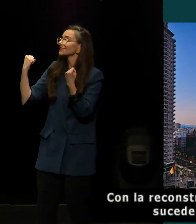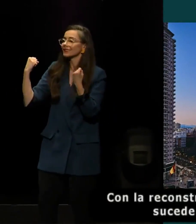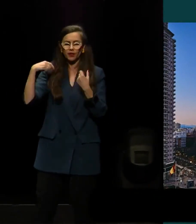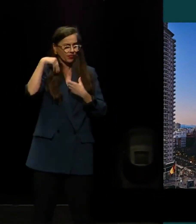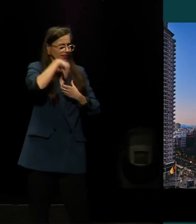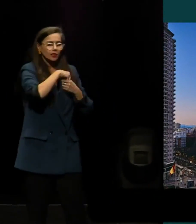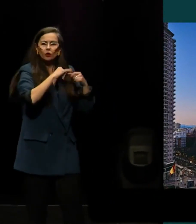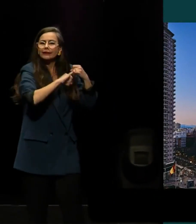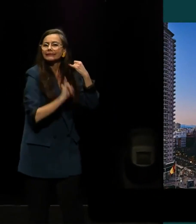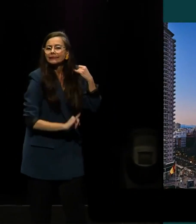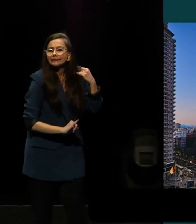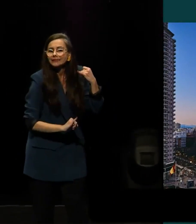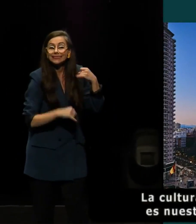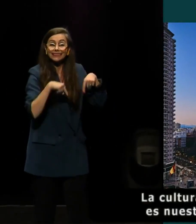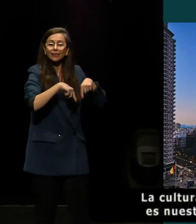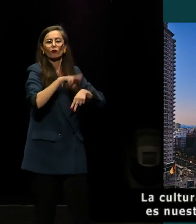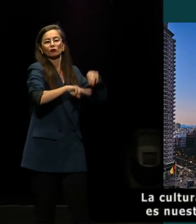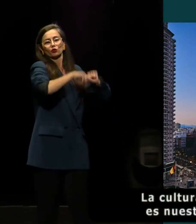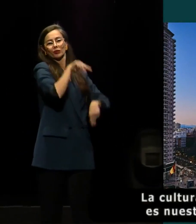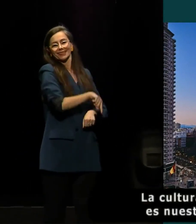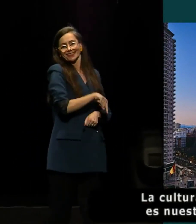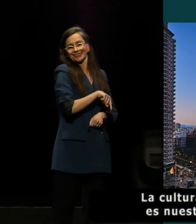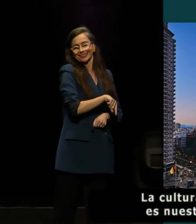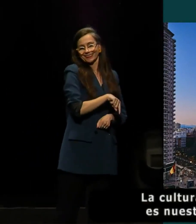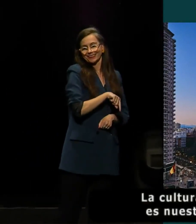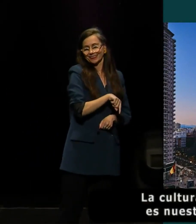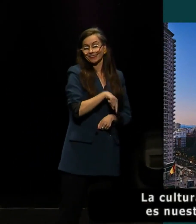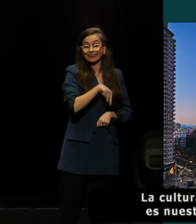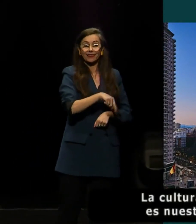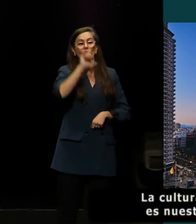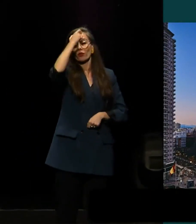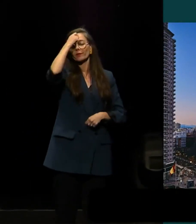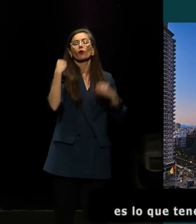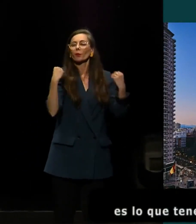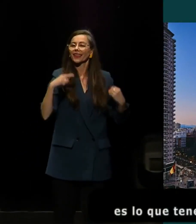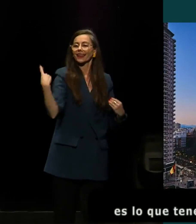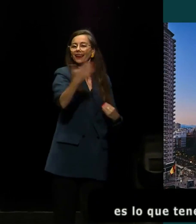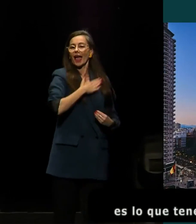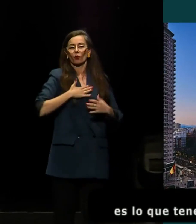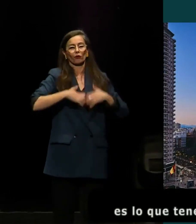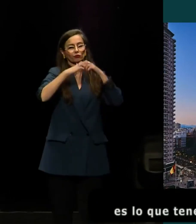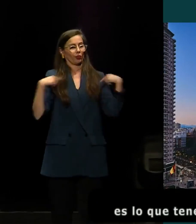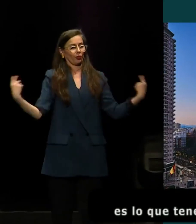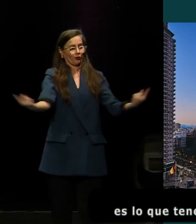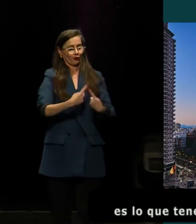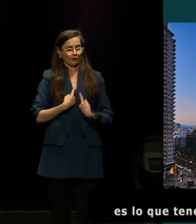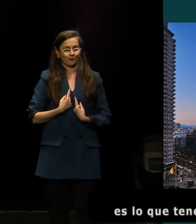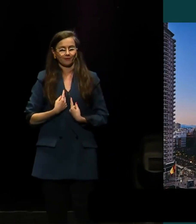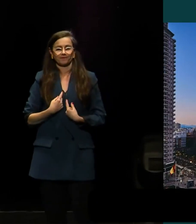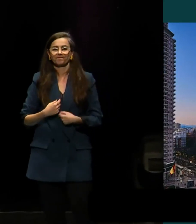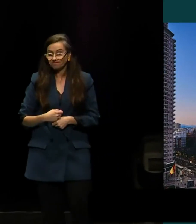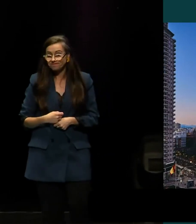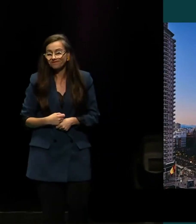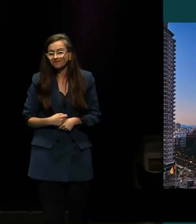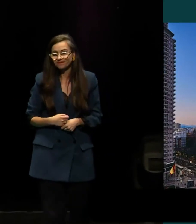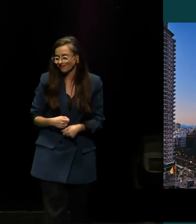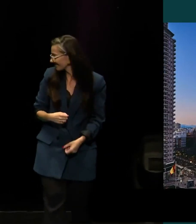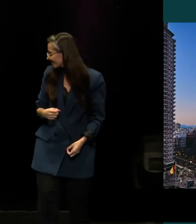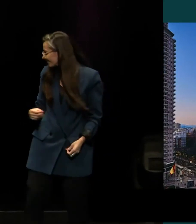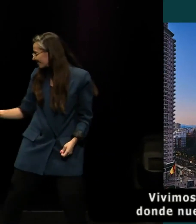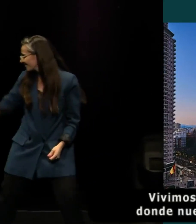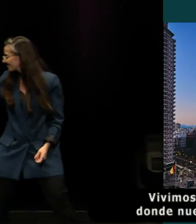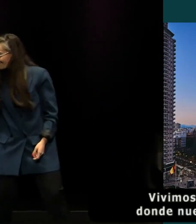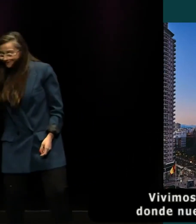Nosotros vivimos en un país en lo que, como digo, nuestra fachada es nuestra fortaleza, pero